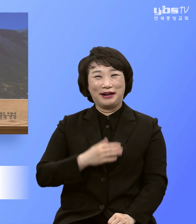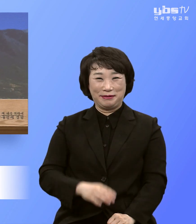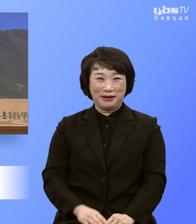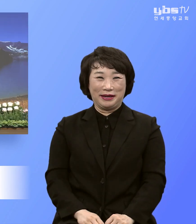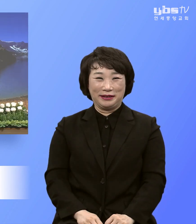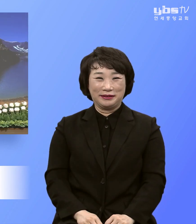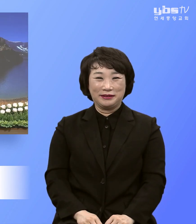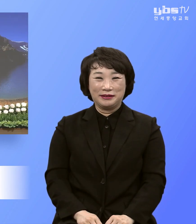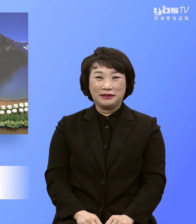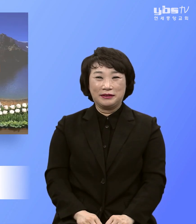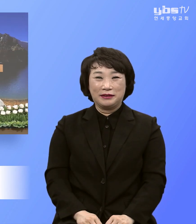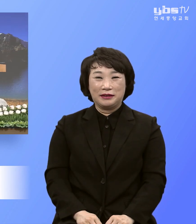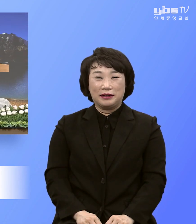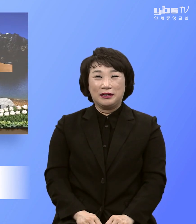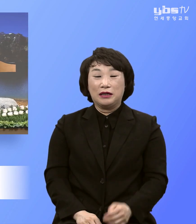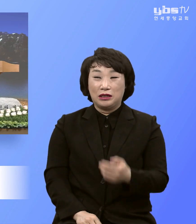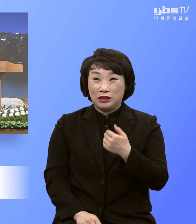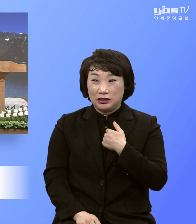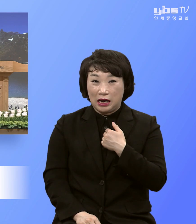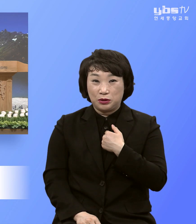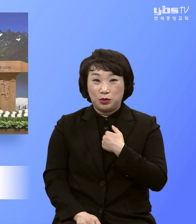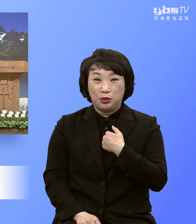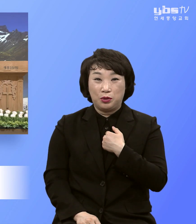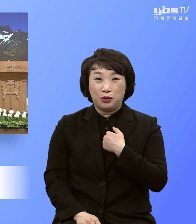예, 저도